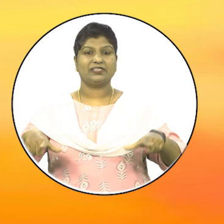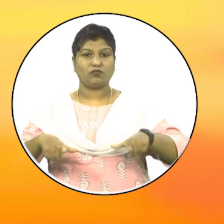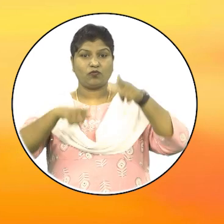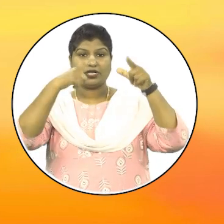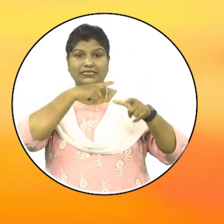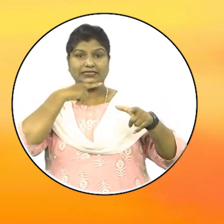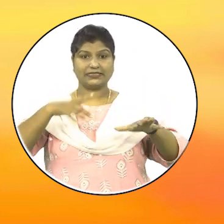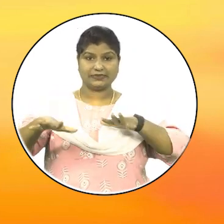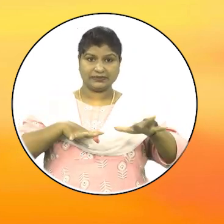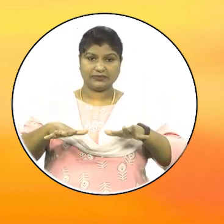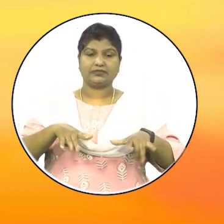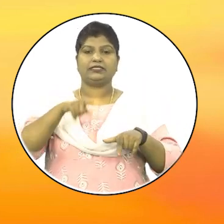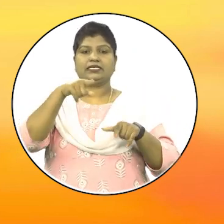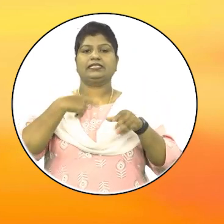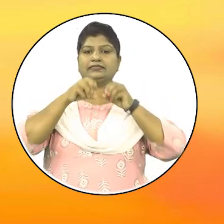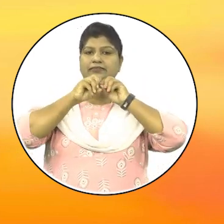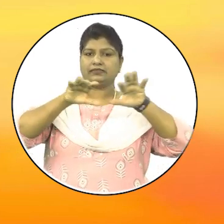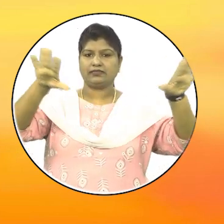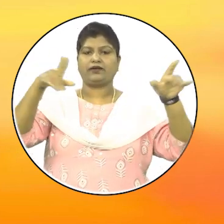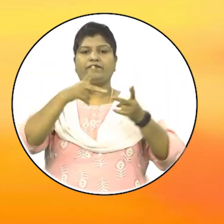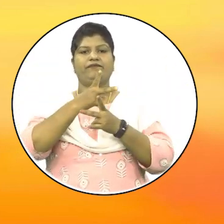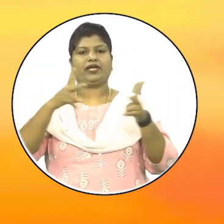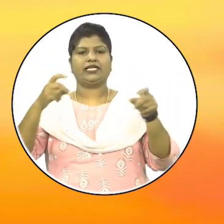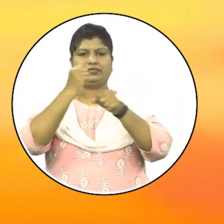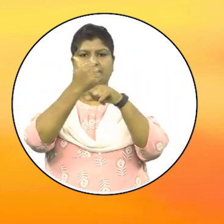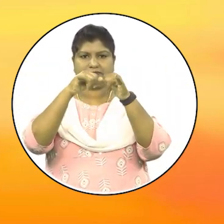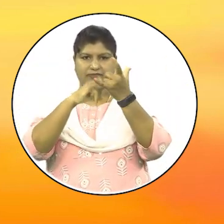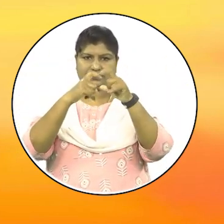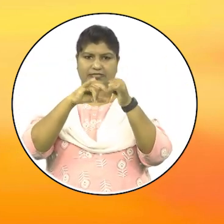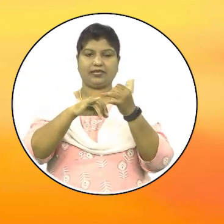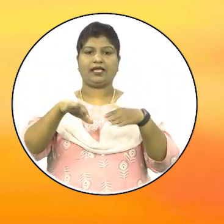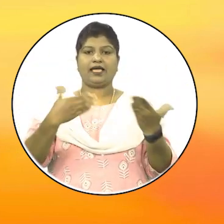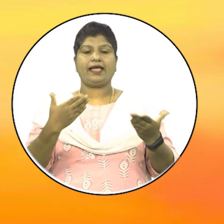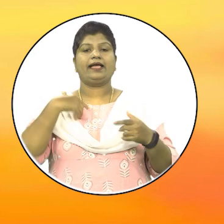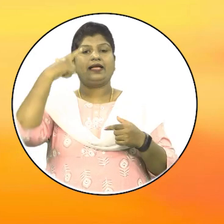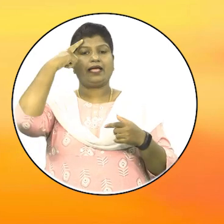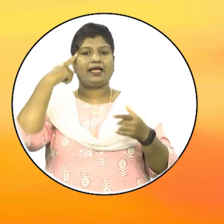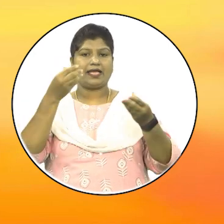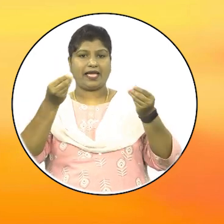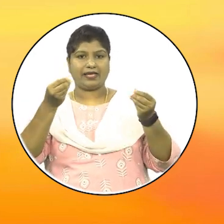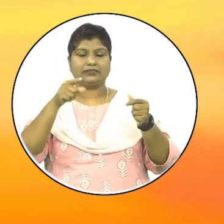ज्वालामुखी विस्फोट से वातावरण में विभिन्न गैसों और राख निकलती है।